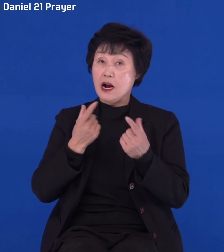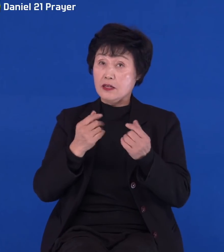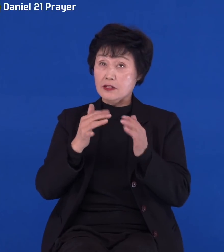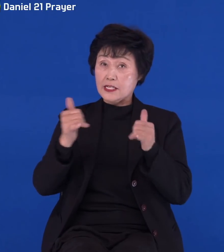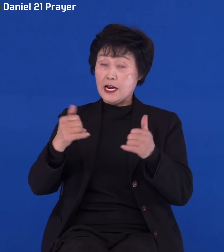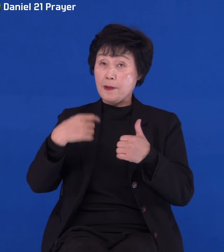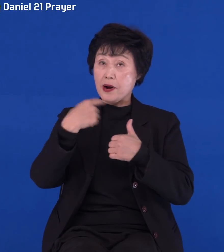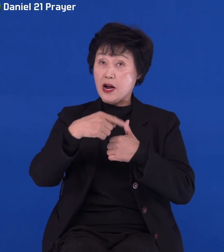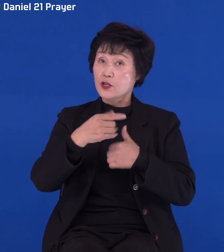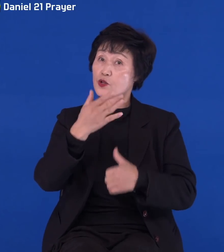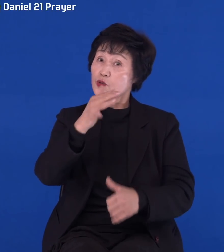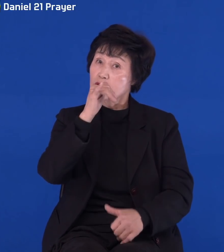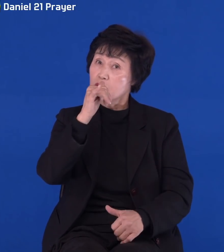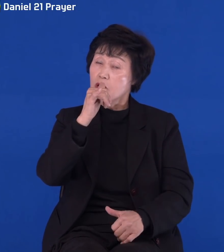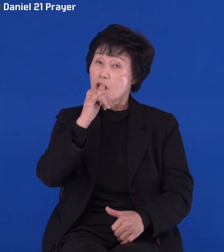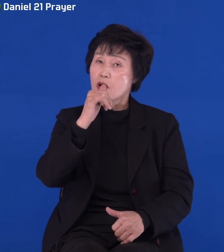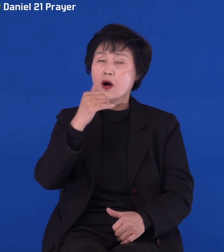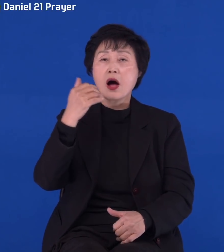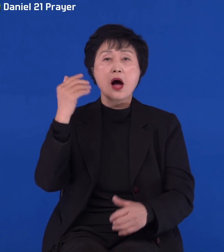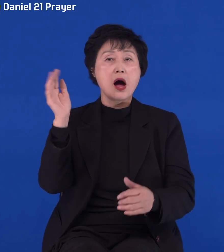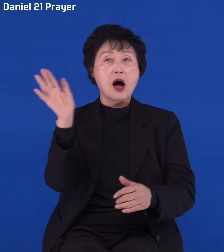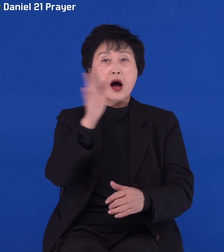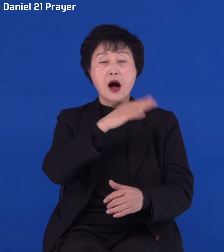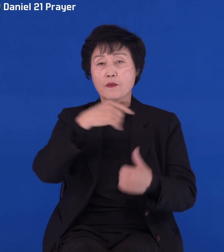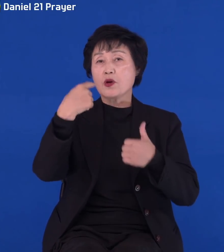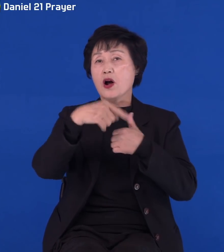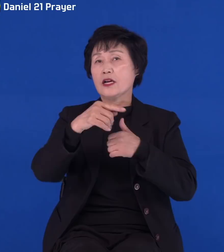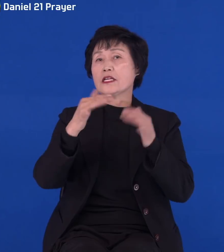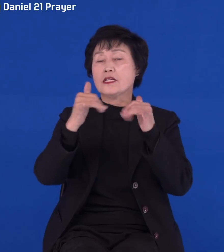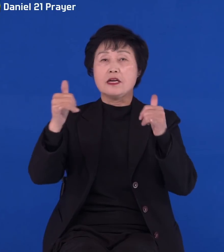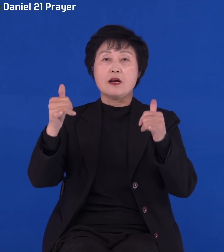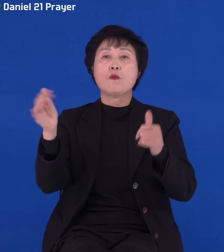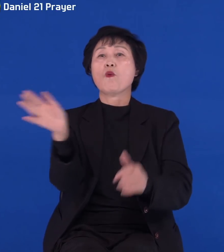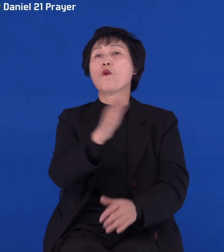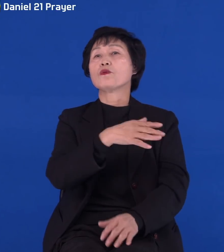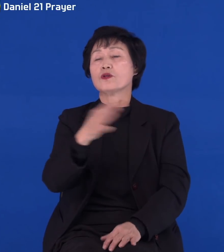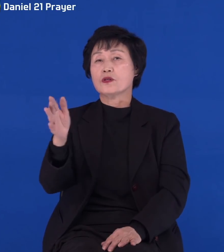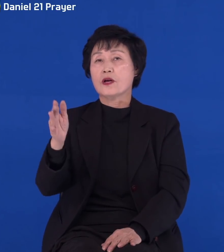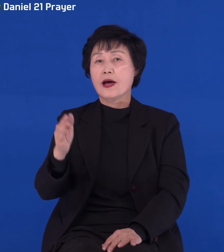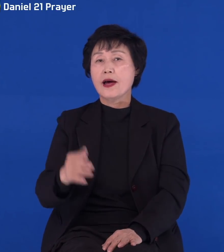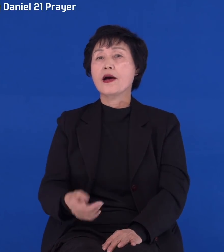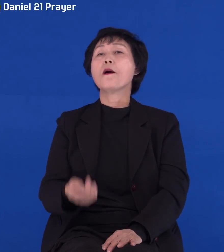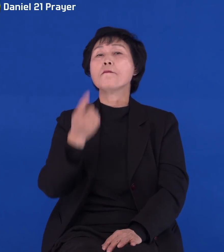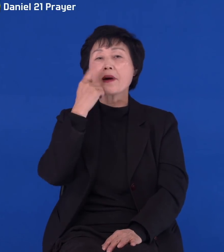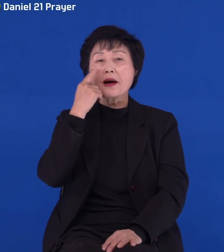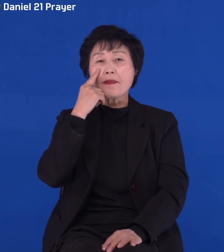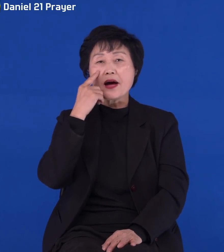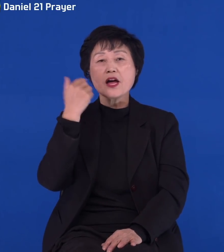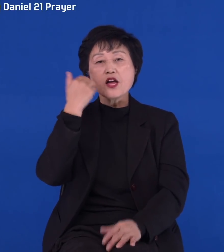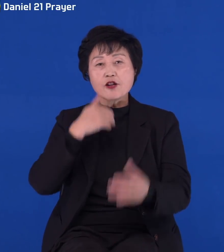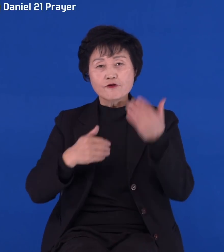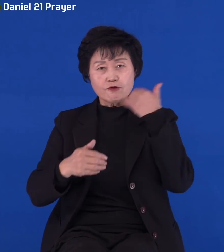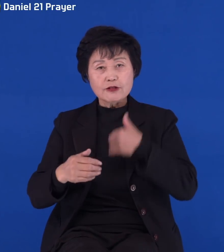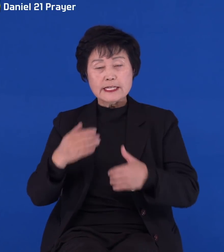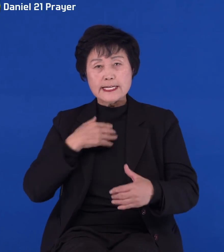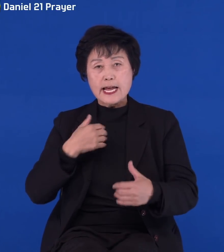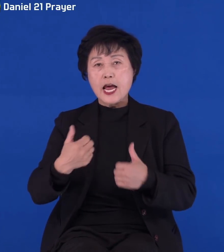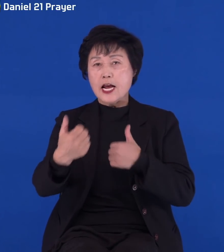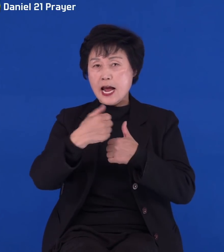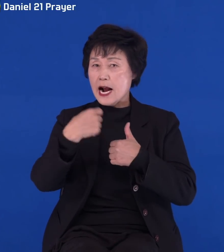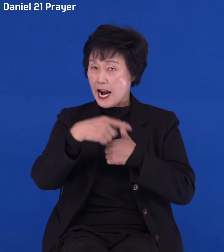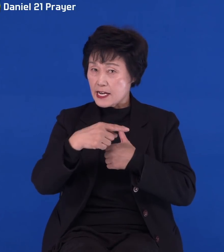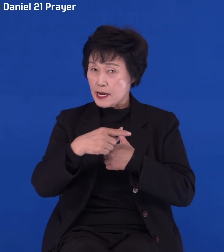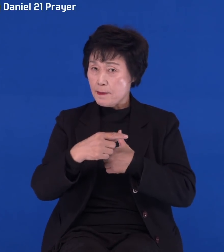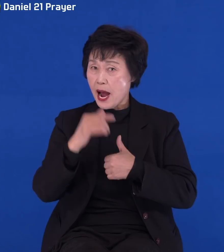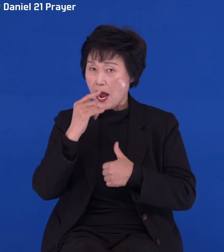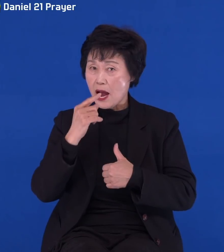아무도 안 나타나요. 아무도 안 나타나요. 그렇죠. 거봐, 누구든지 나하고 붙기만 해봐, 내가 논리적으로 다 따지면서 싸워버릴 거야. 안